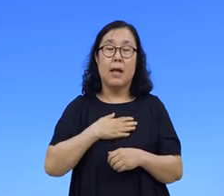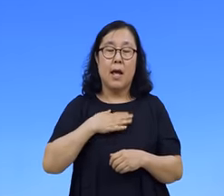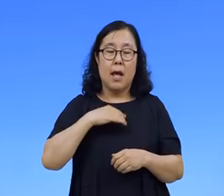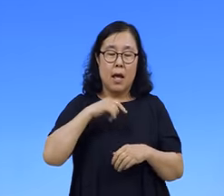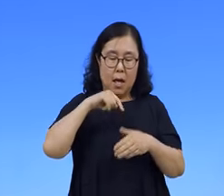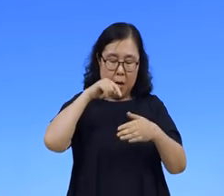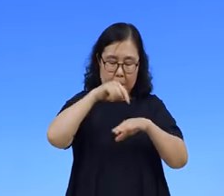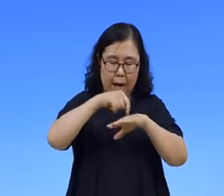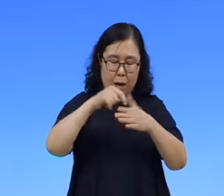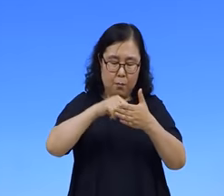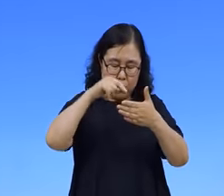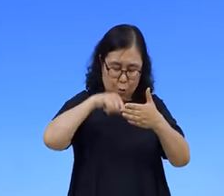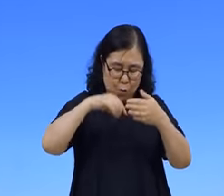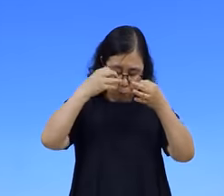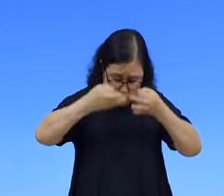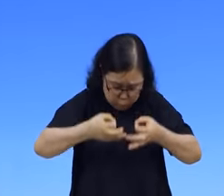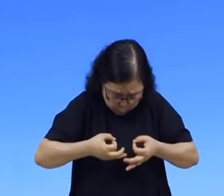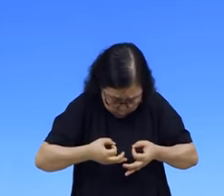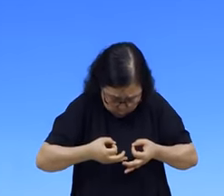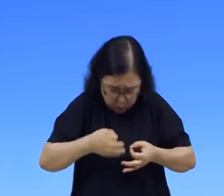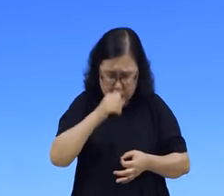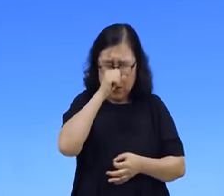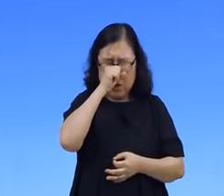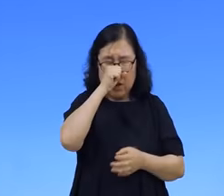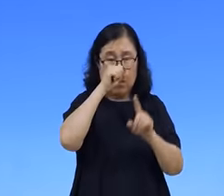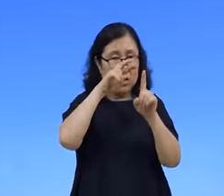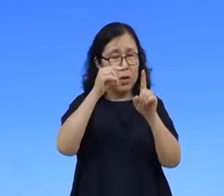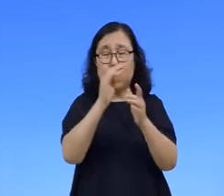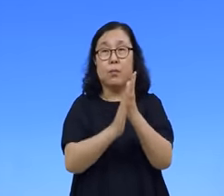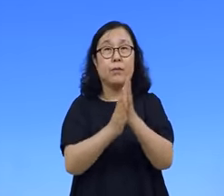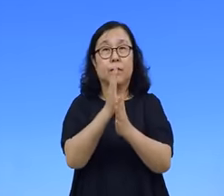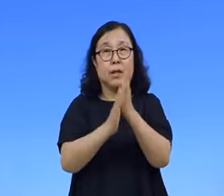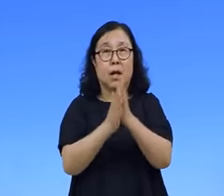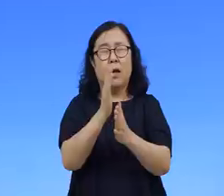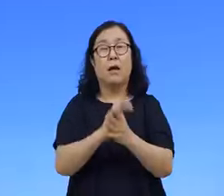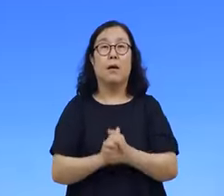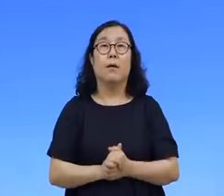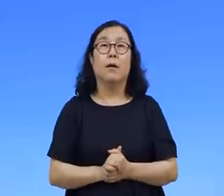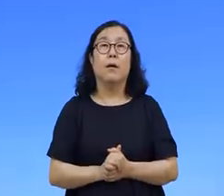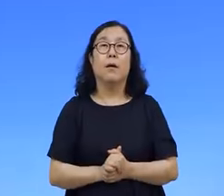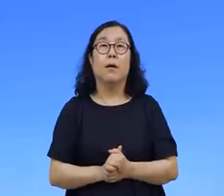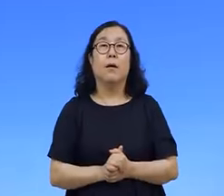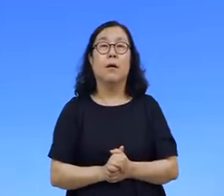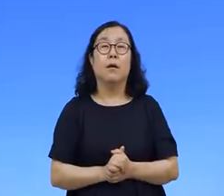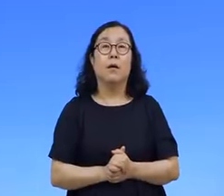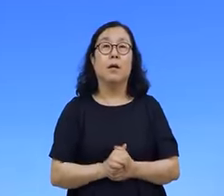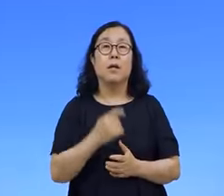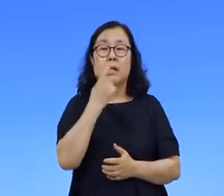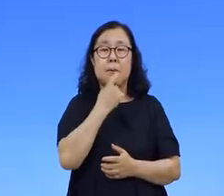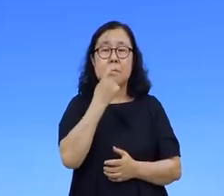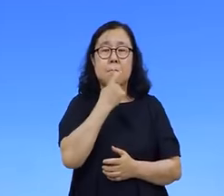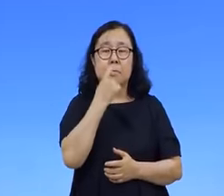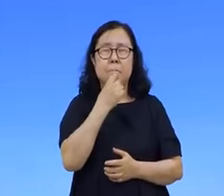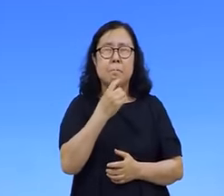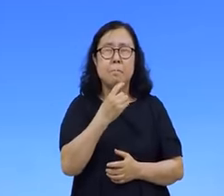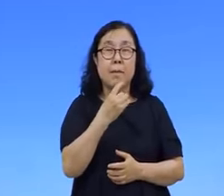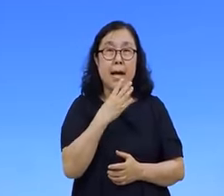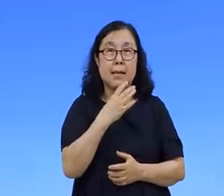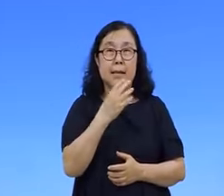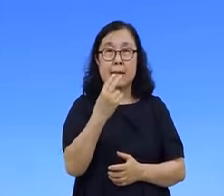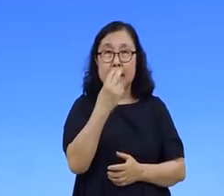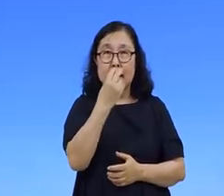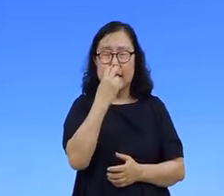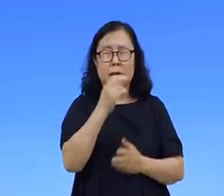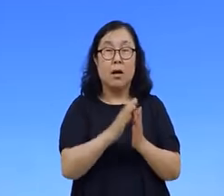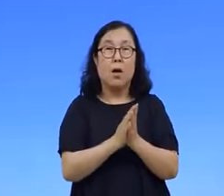내 내면을 들여다보니 선한 게 하나도 없습니다. 그저 입은 살아가지고